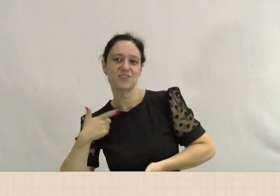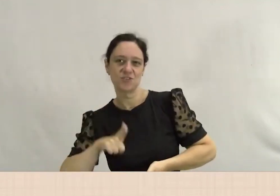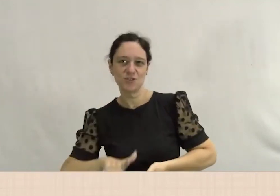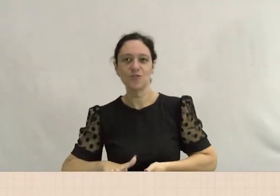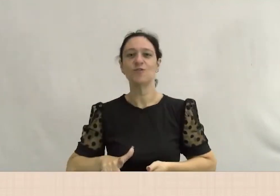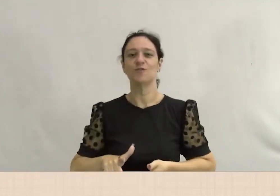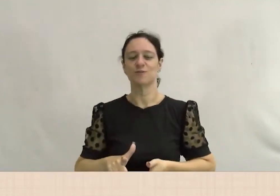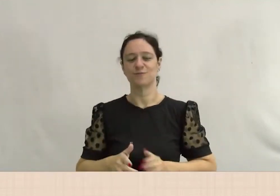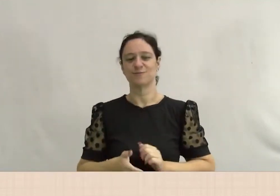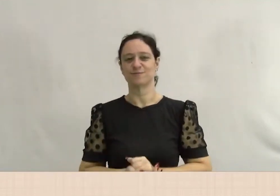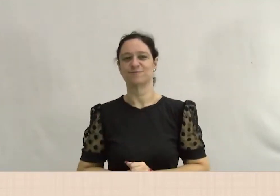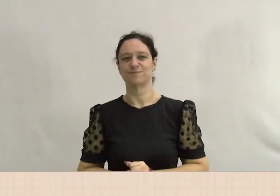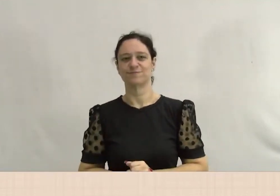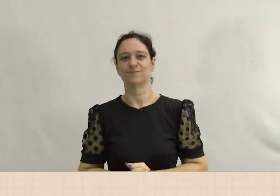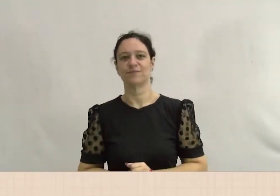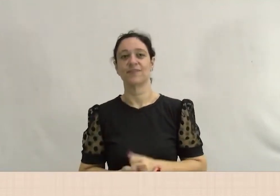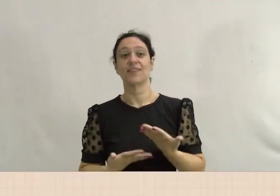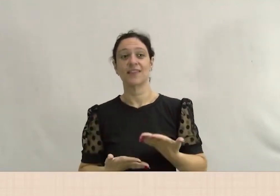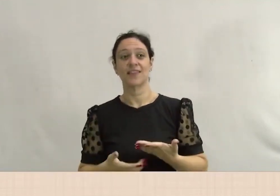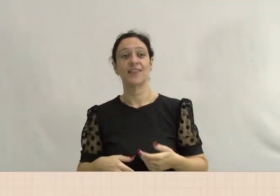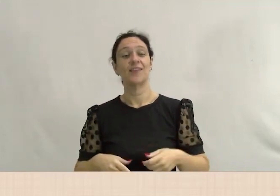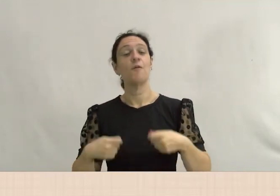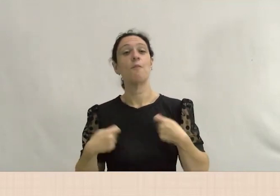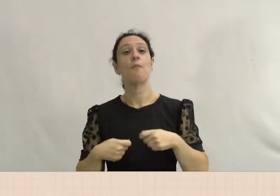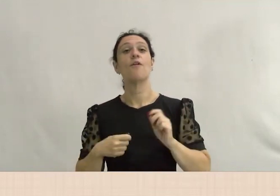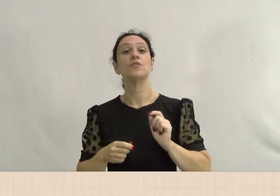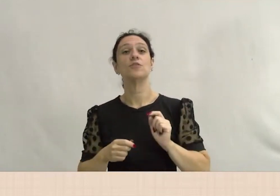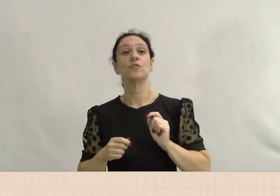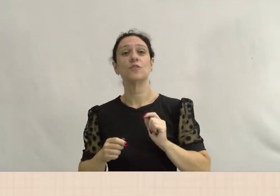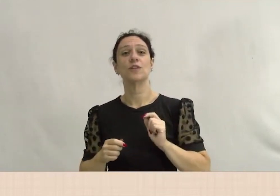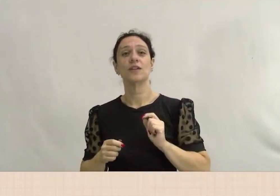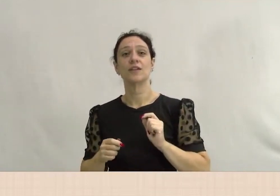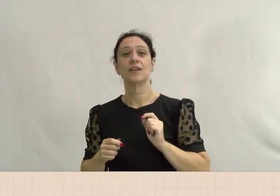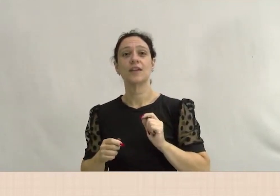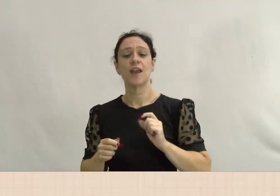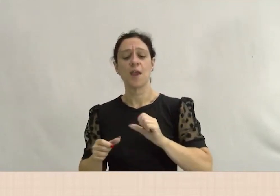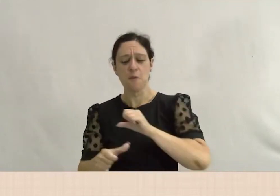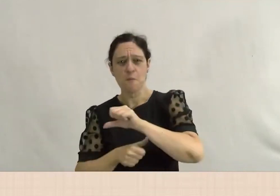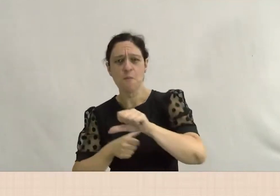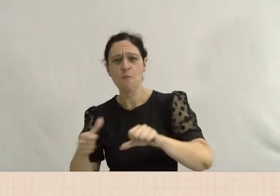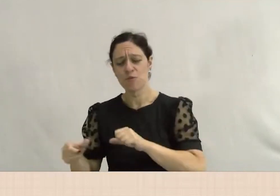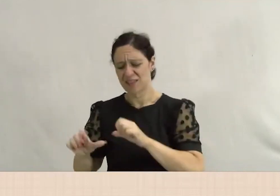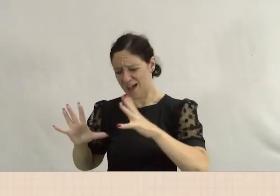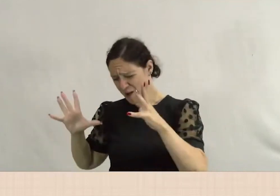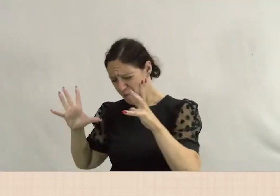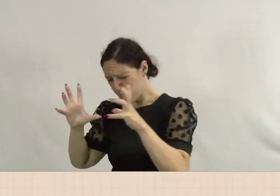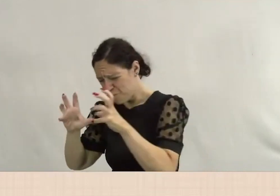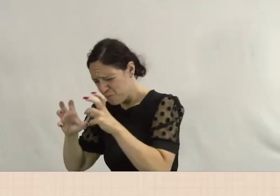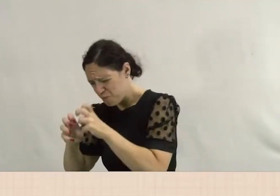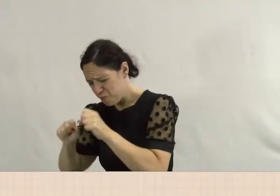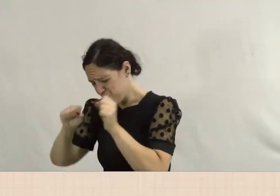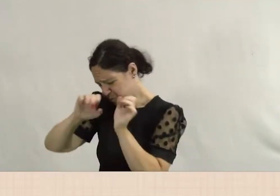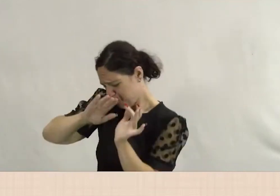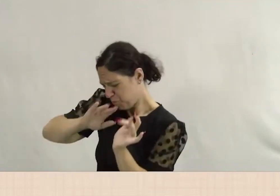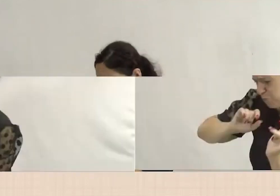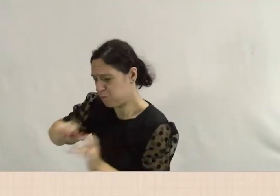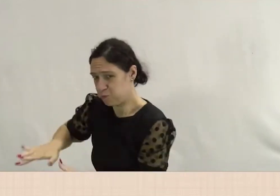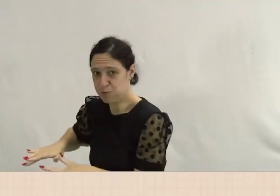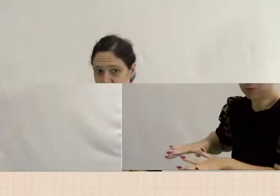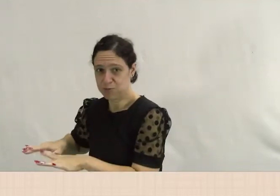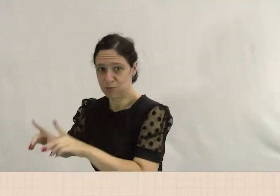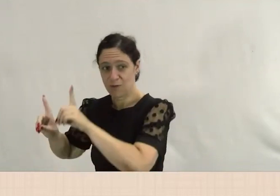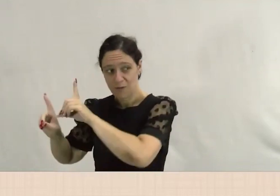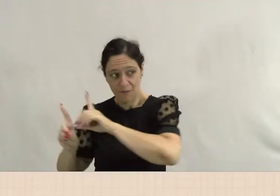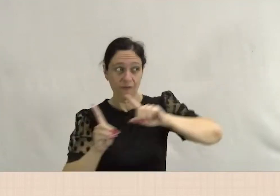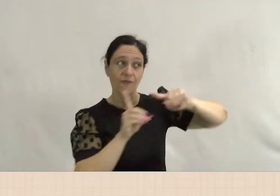do Espírito. Assim você pode ser transferido de esfera, transferido de reino.